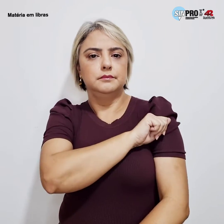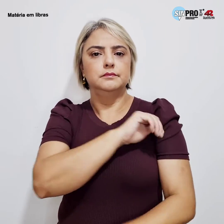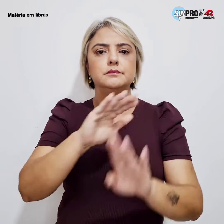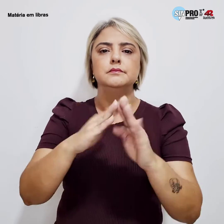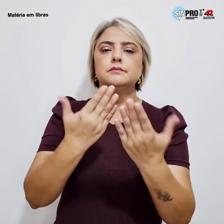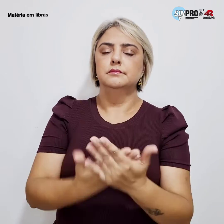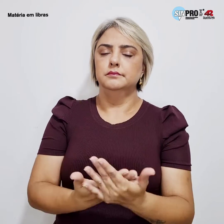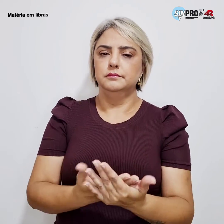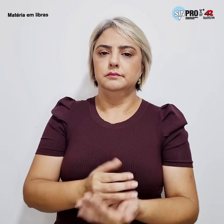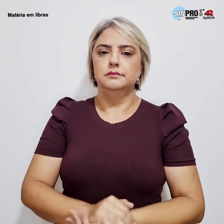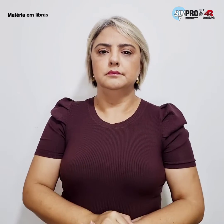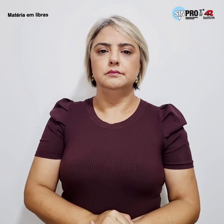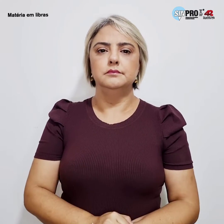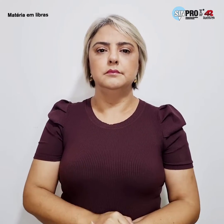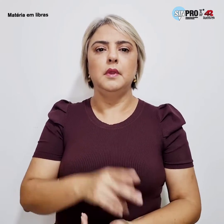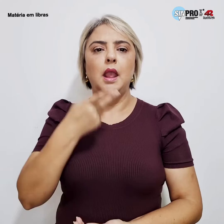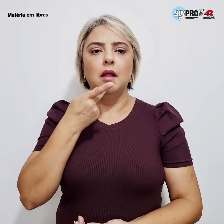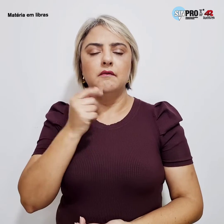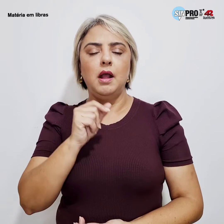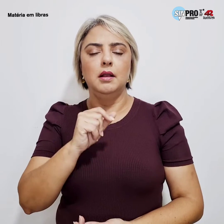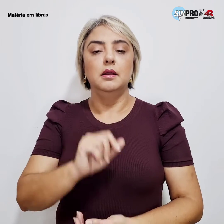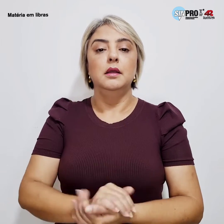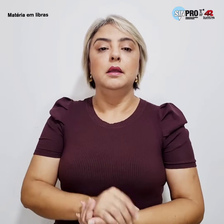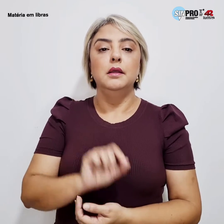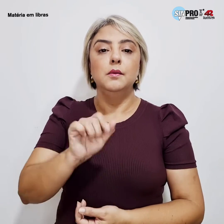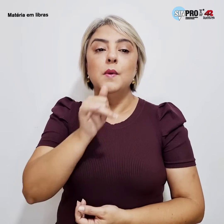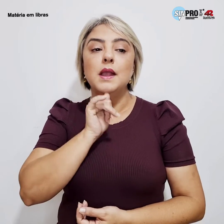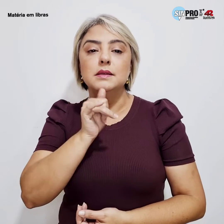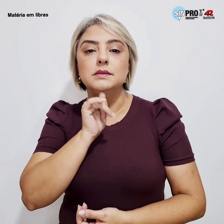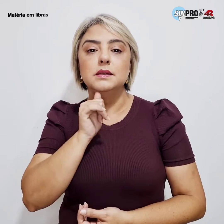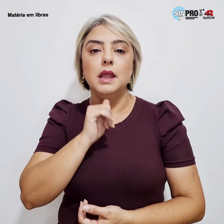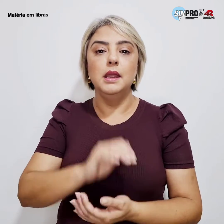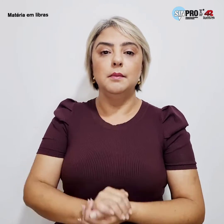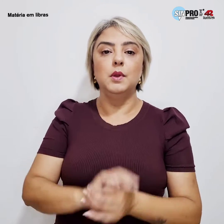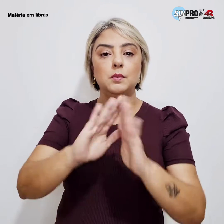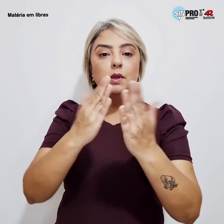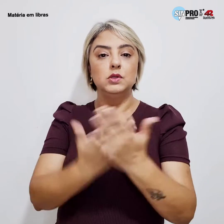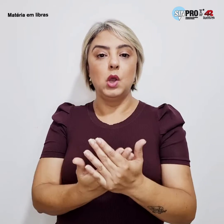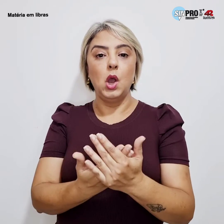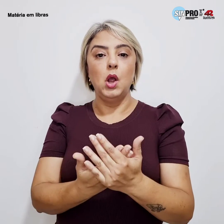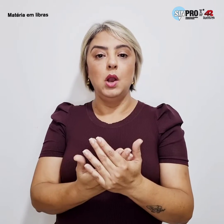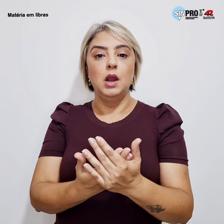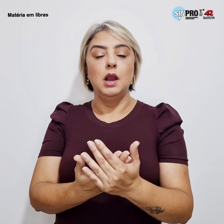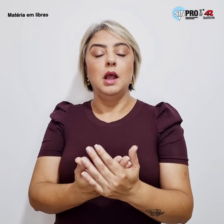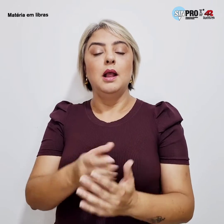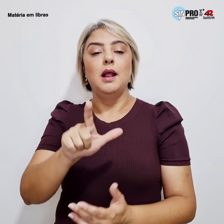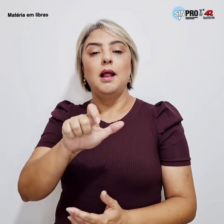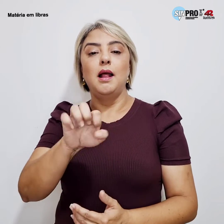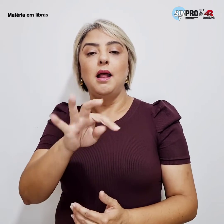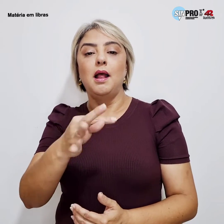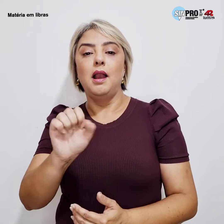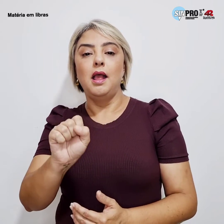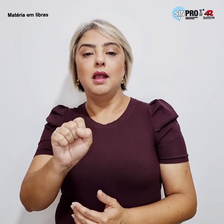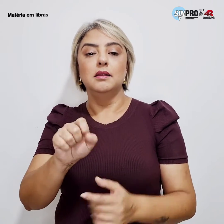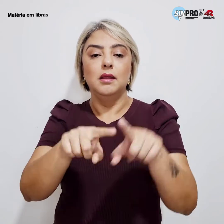escola. Ela lembra o caso do setor leste, que, ao ter suas turmas